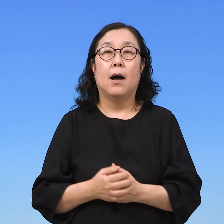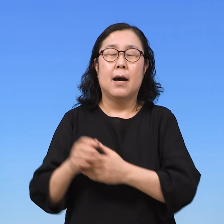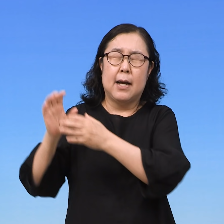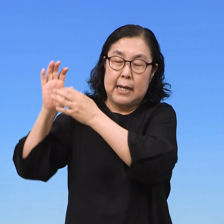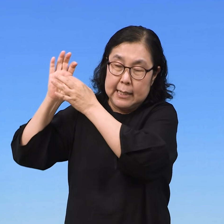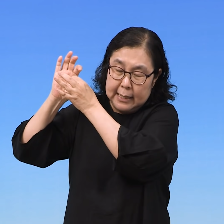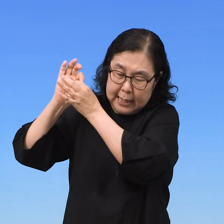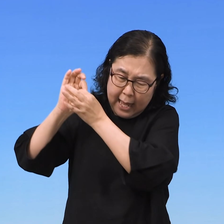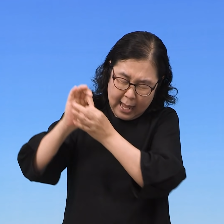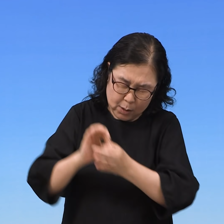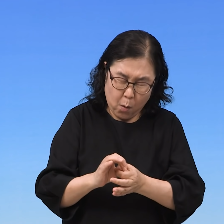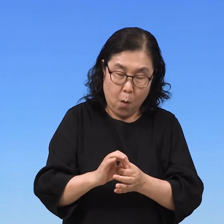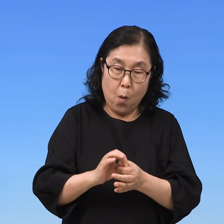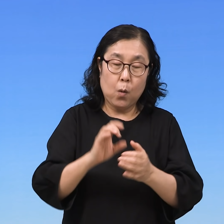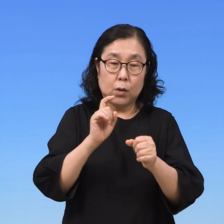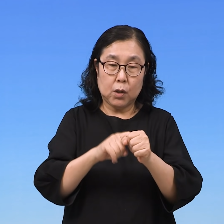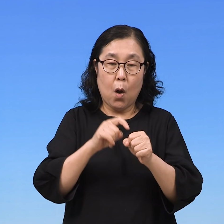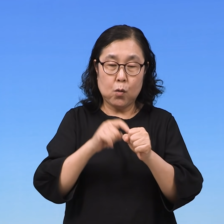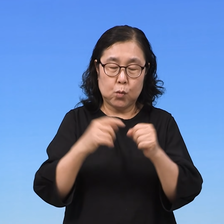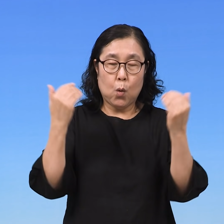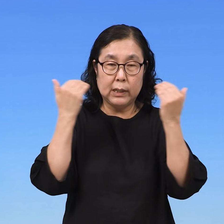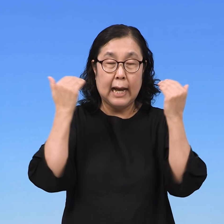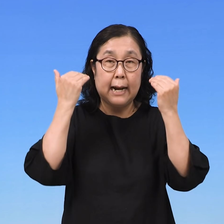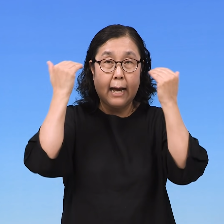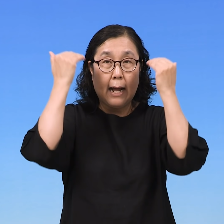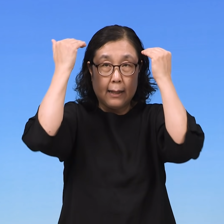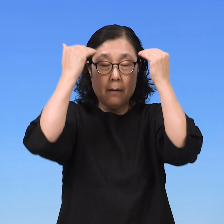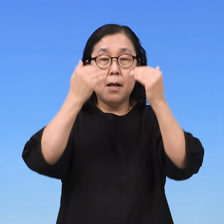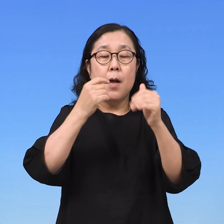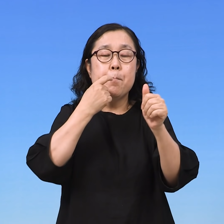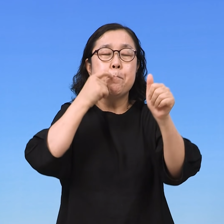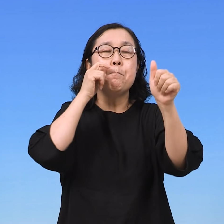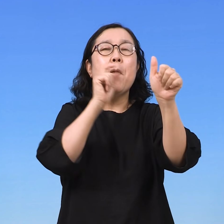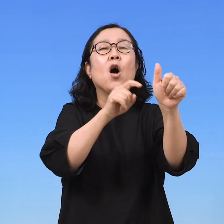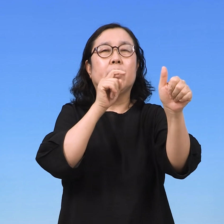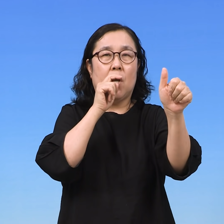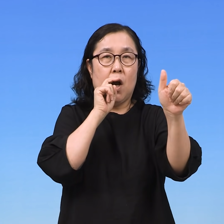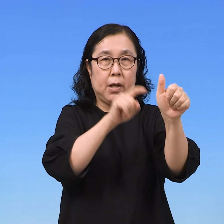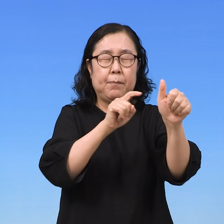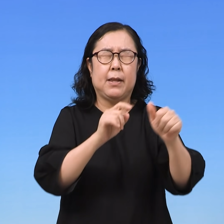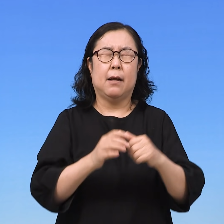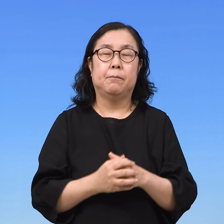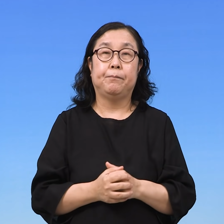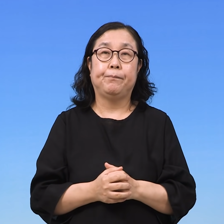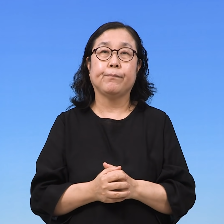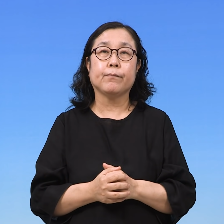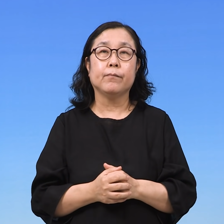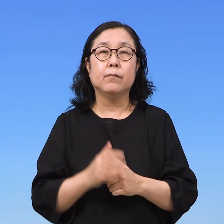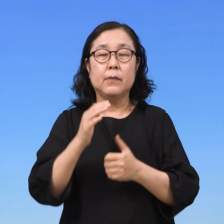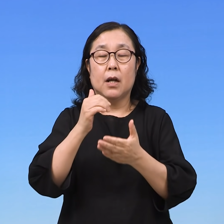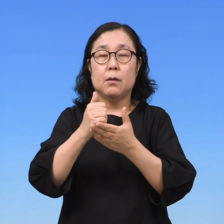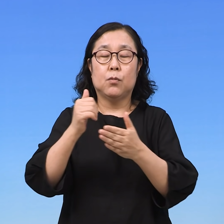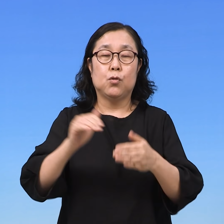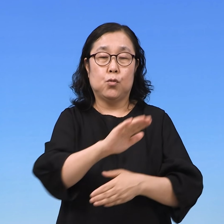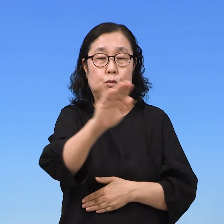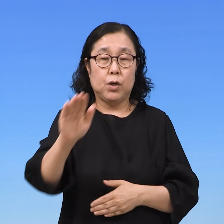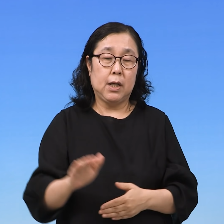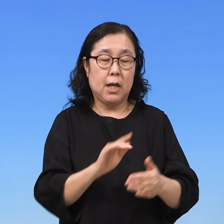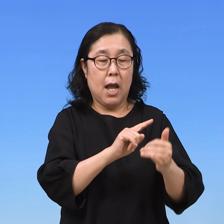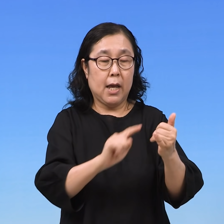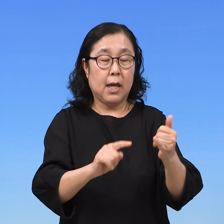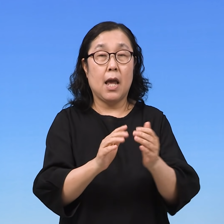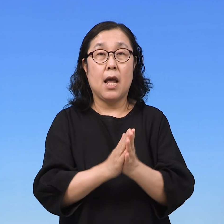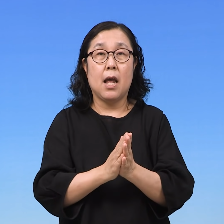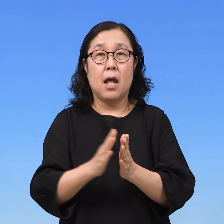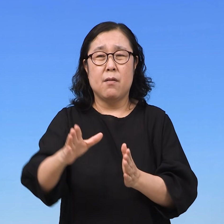하면은요, 지속적으로 자라가라는 명령의 말씀이에요. 하나님은 우리에게